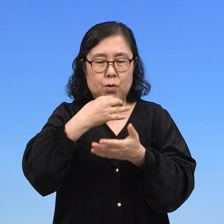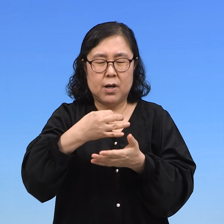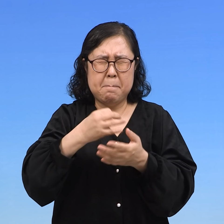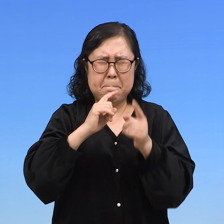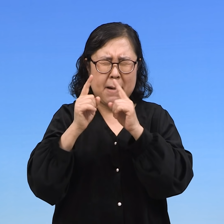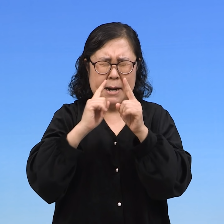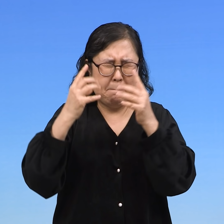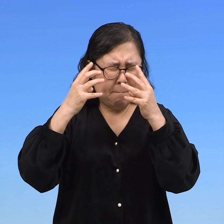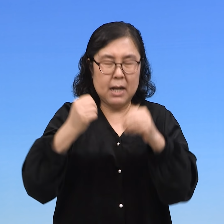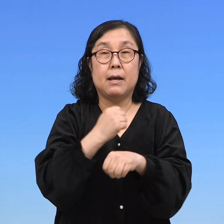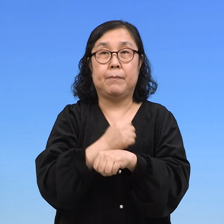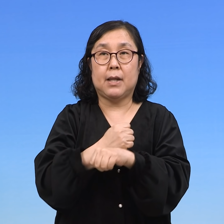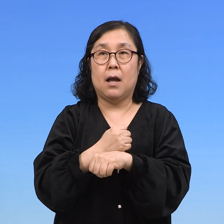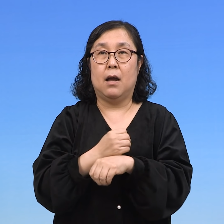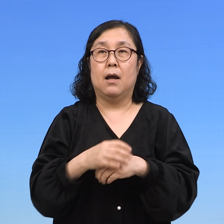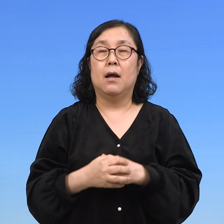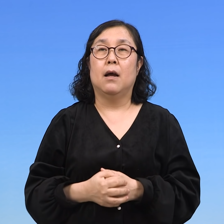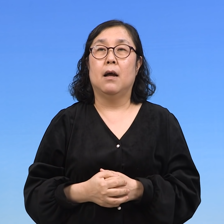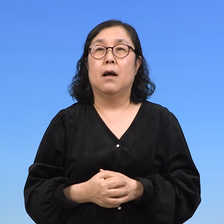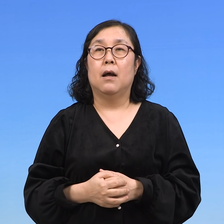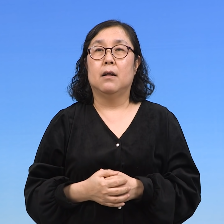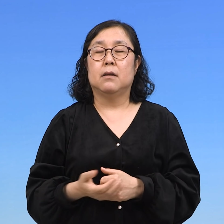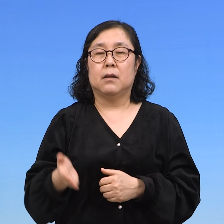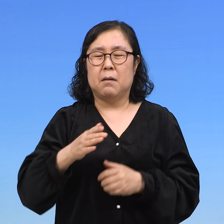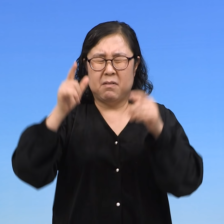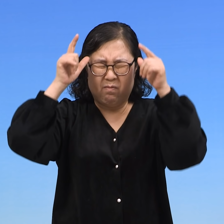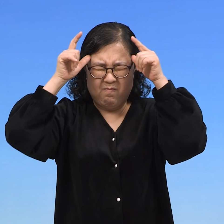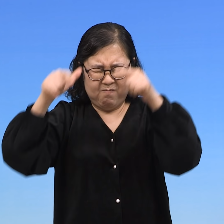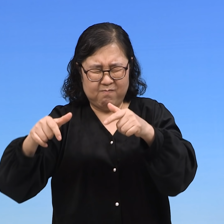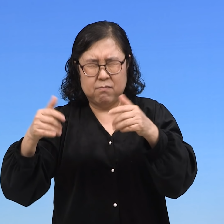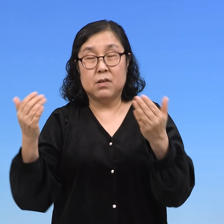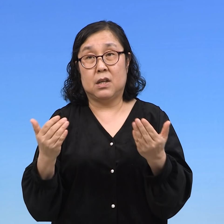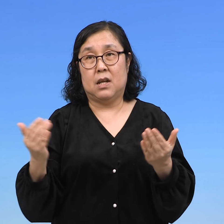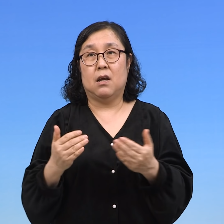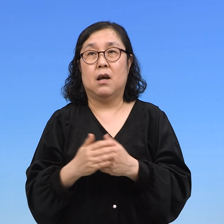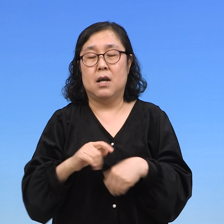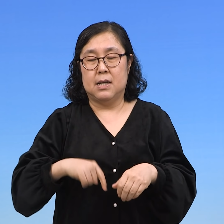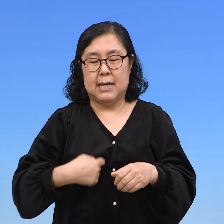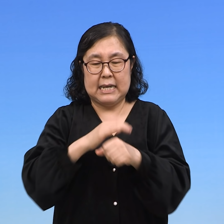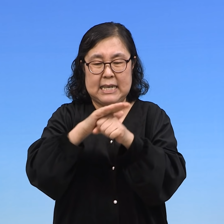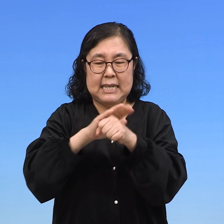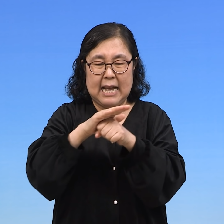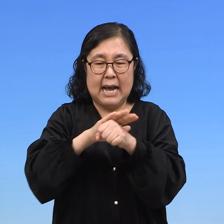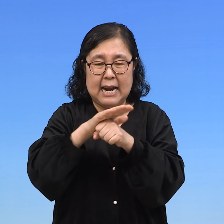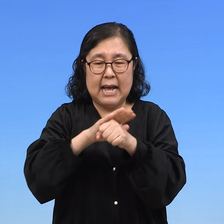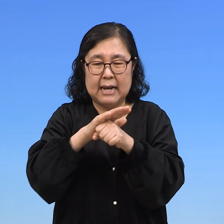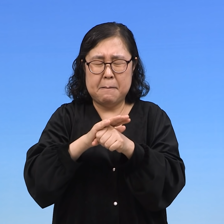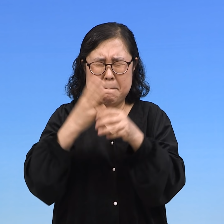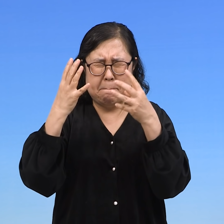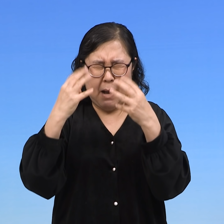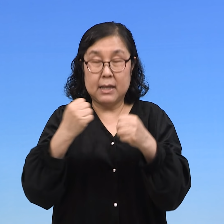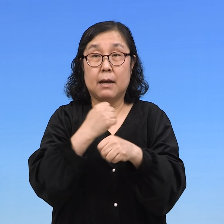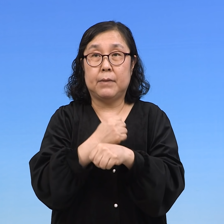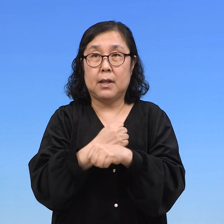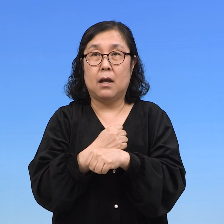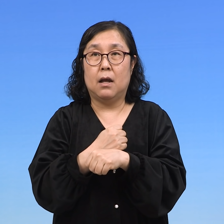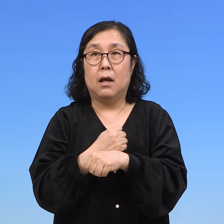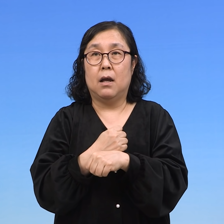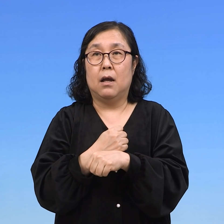시대예요 그런데요 이게 참 어리석은 겁니다 자기 사랑의 극치의 시대인데